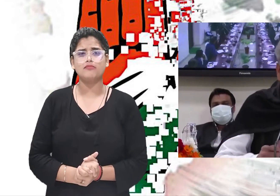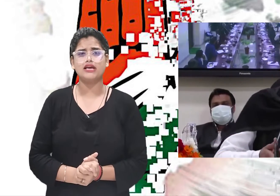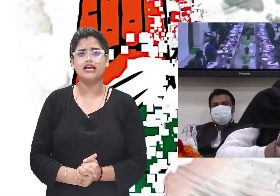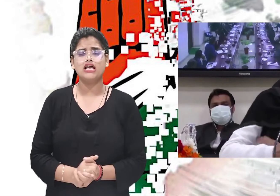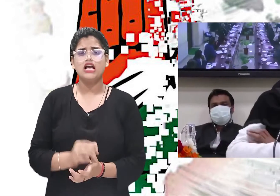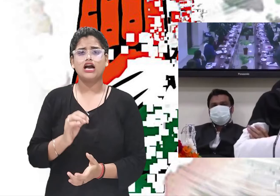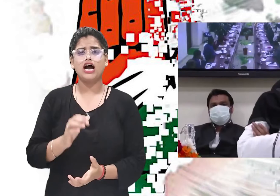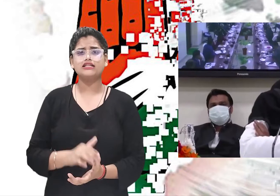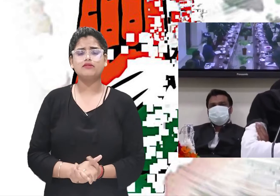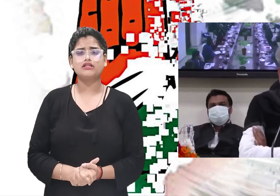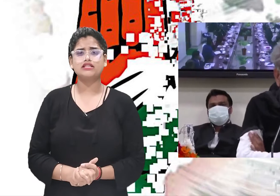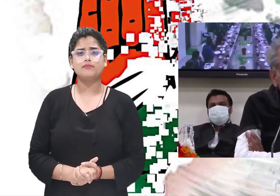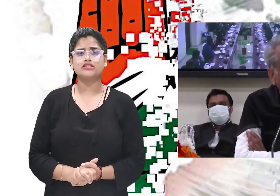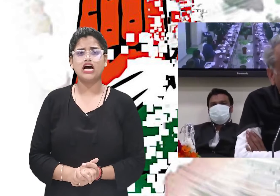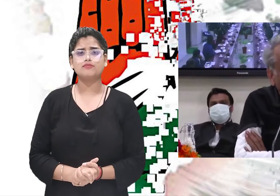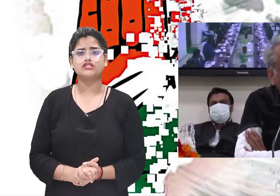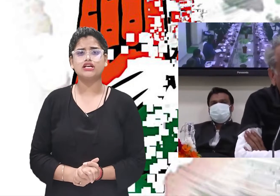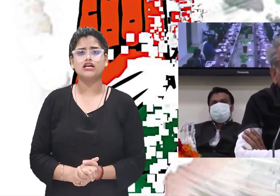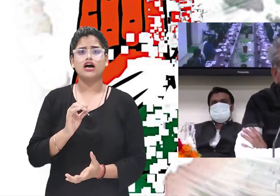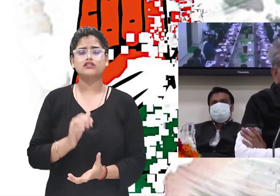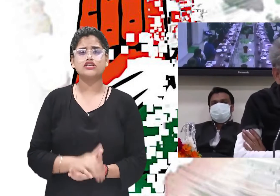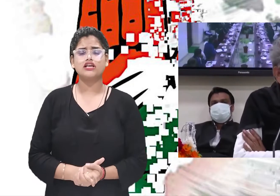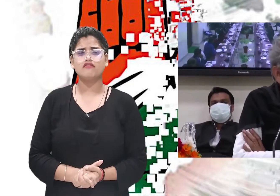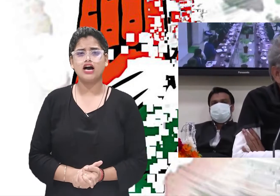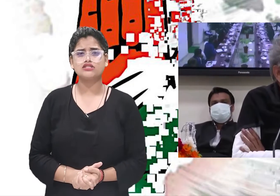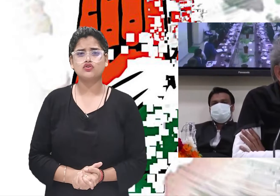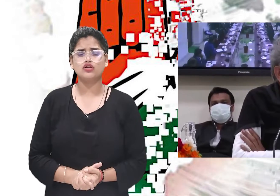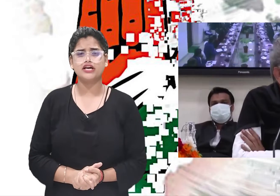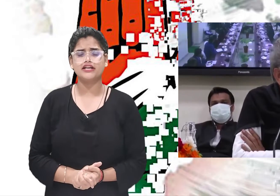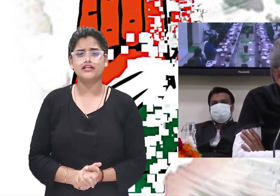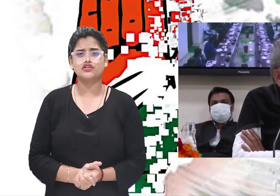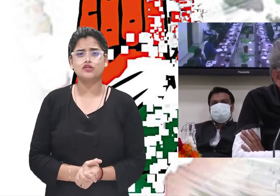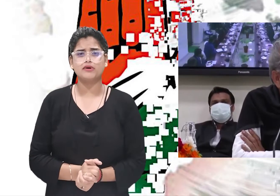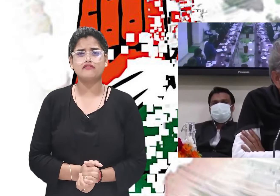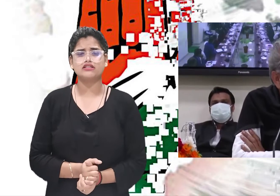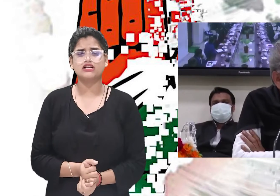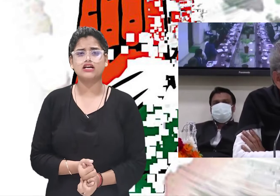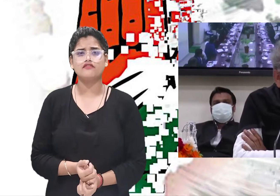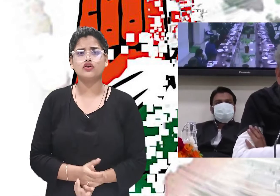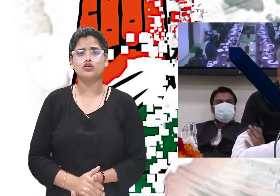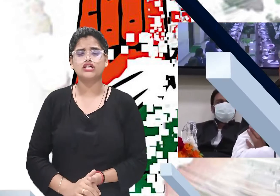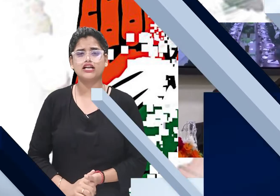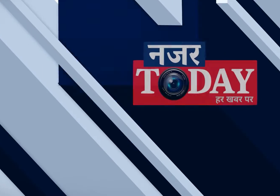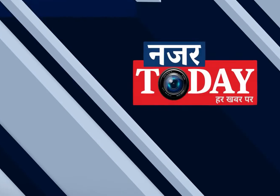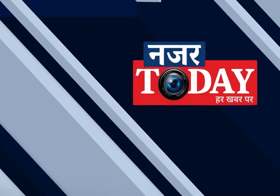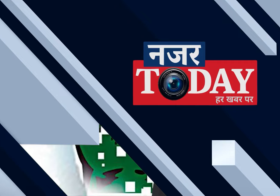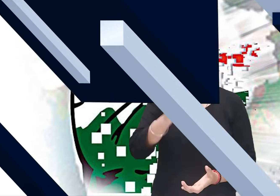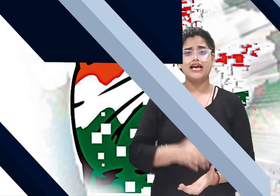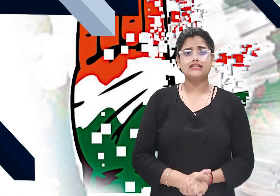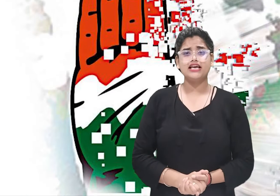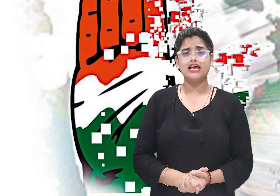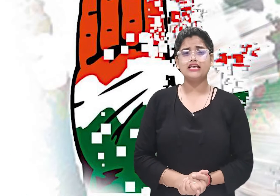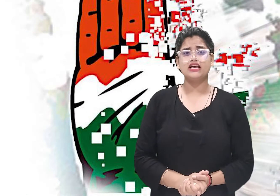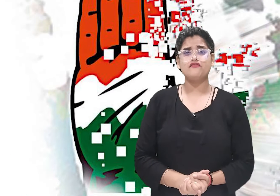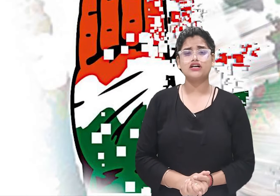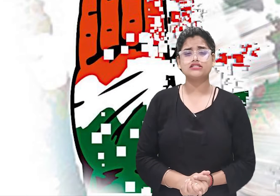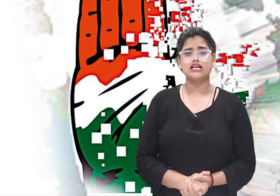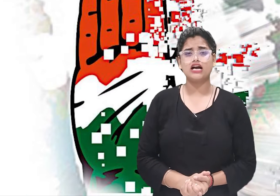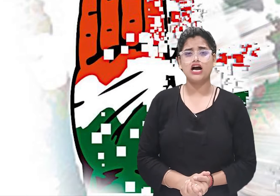में खाद्य मंत्री प्रताप सिंह खर्चा वास खुलकर नेतृत्व परिवर्तन का विरोध कर रहे हैं वो कहते हैं यह वक्त सरकार